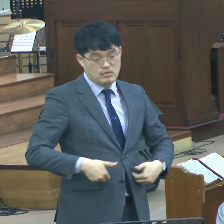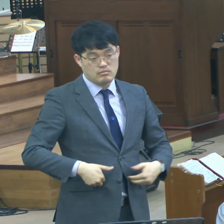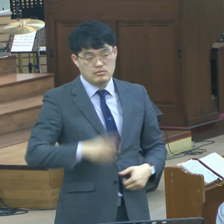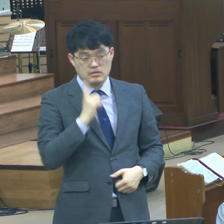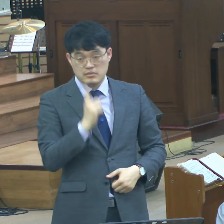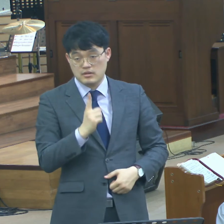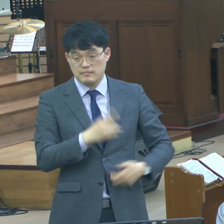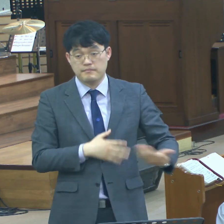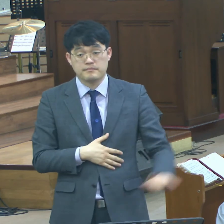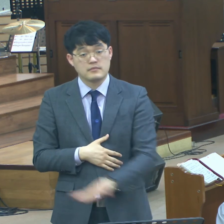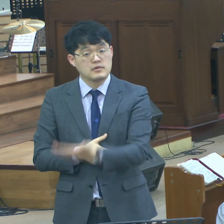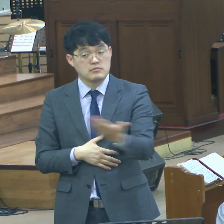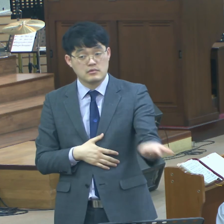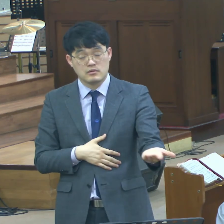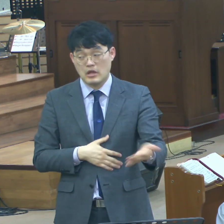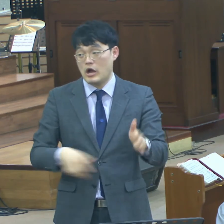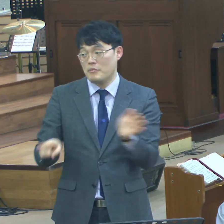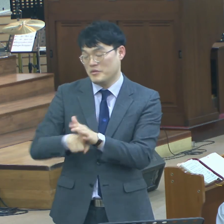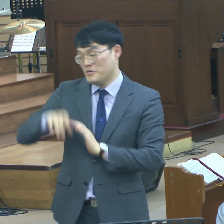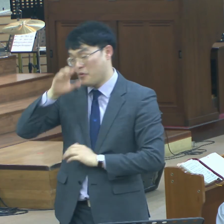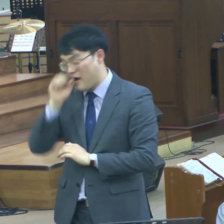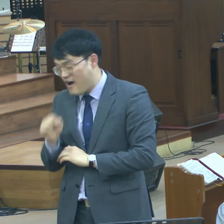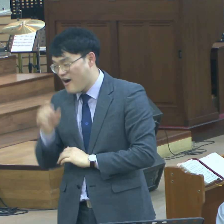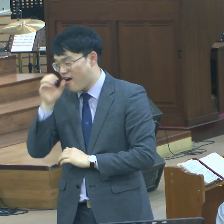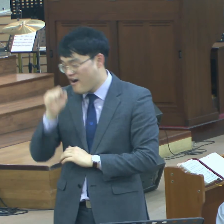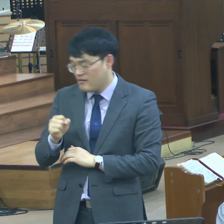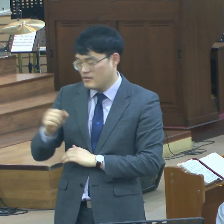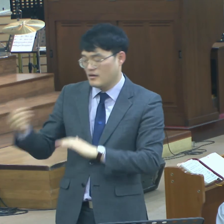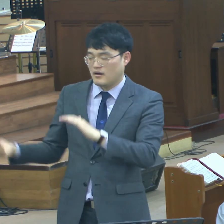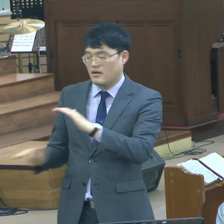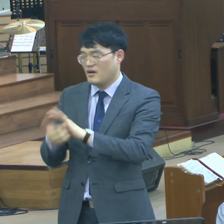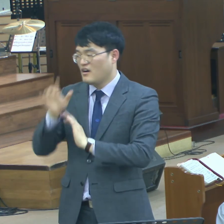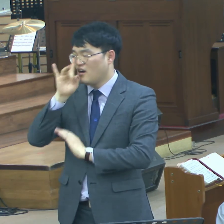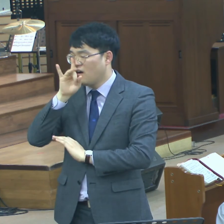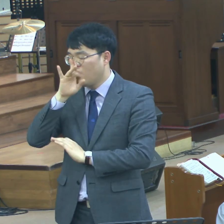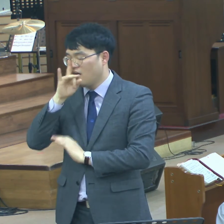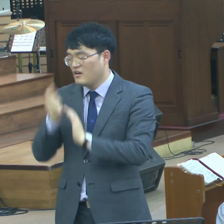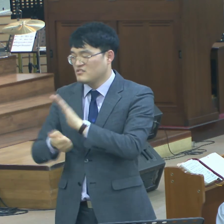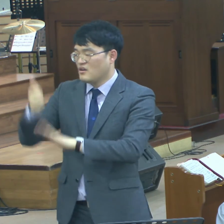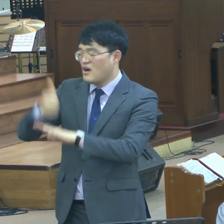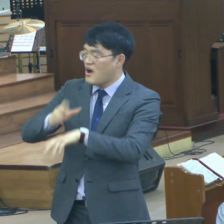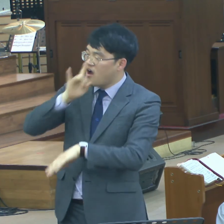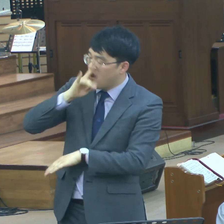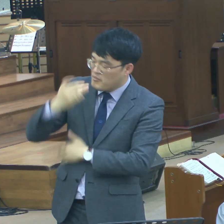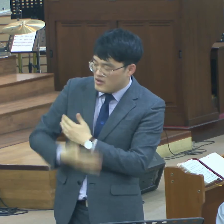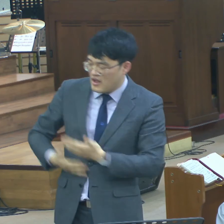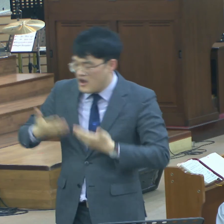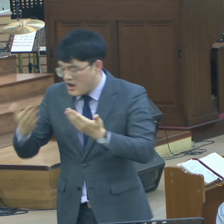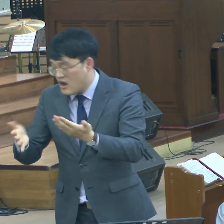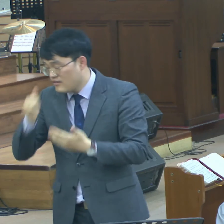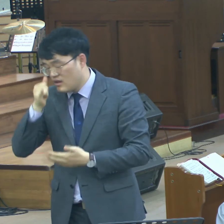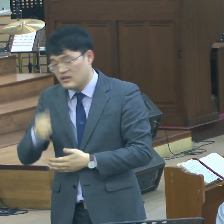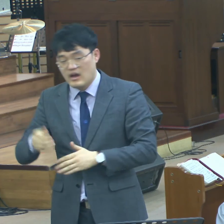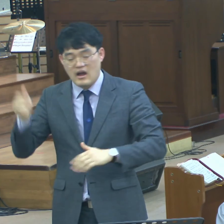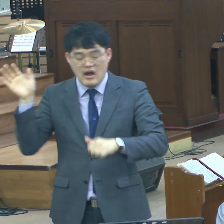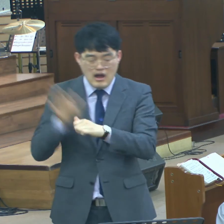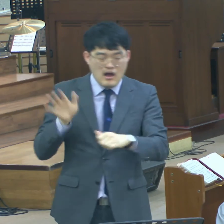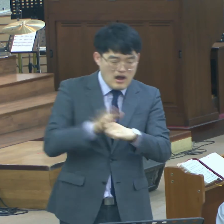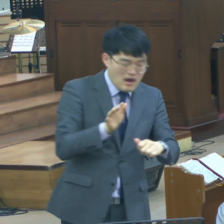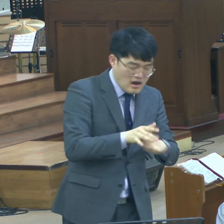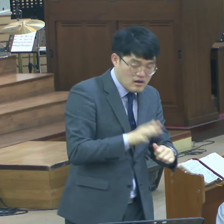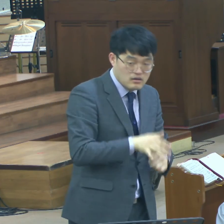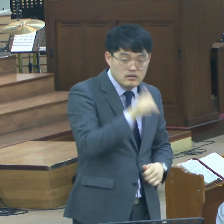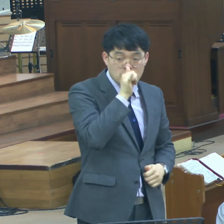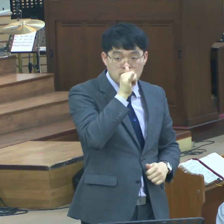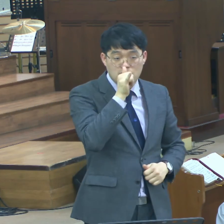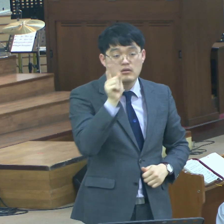거예요. 믿음이 너무 좋은데 되는 일이 없는 분도 많아요. 막 믿음은 엄청 좋고 봉사도 많이 해야 돼요. 안 돼. 하는 일마다 안 돼요. 뭘 점검해